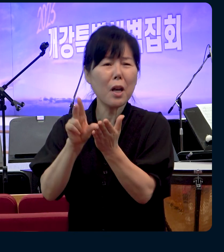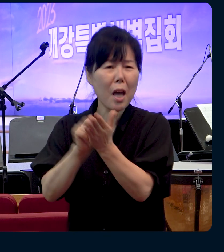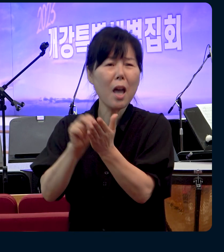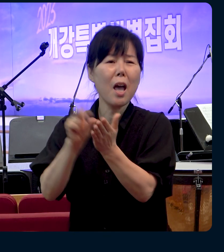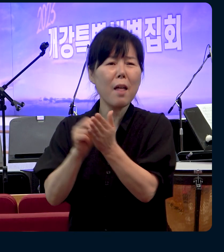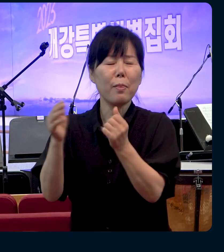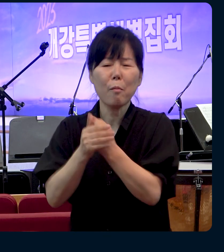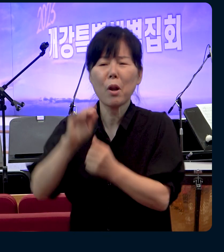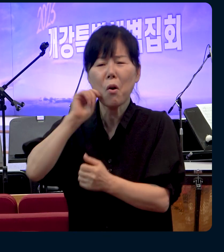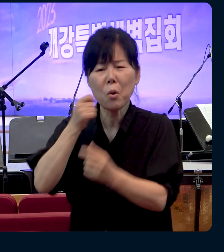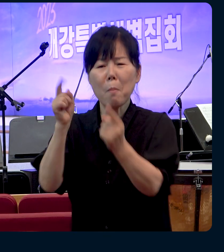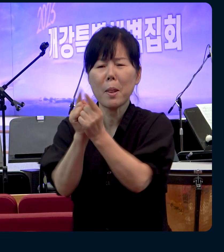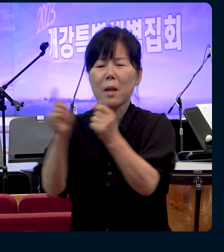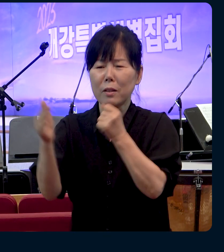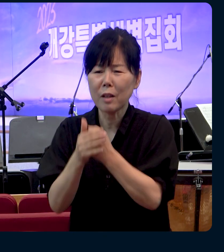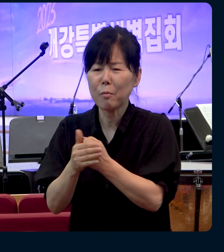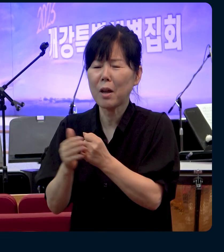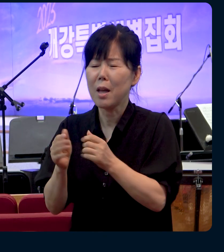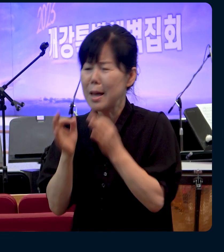정말로 갈구하고 갈망하고